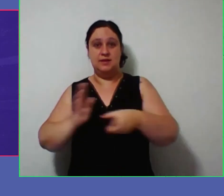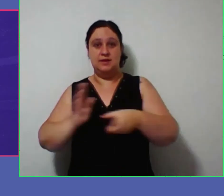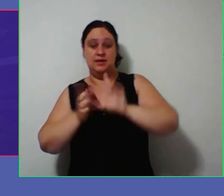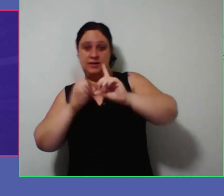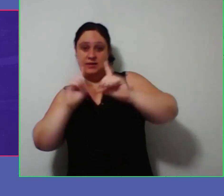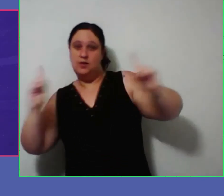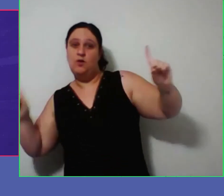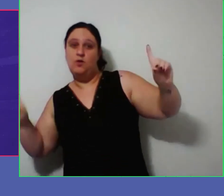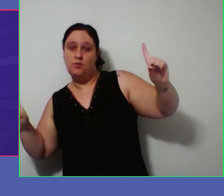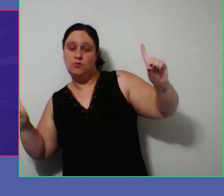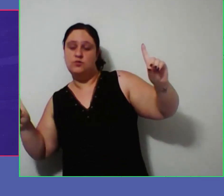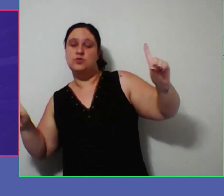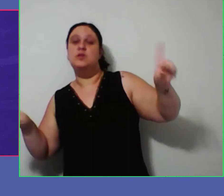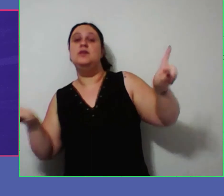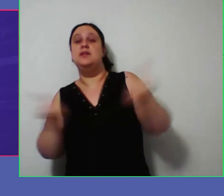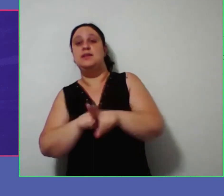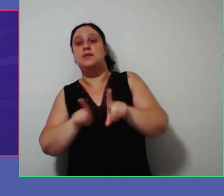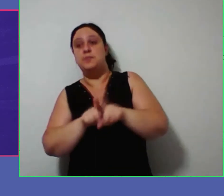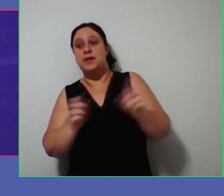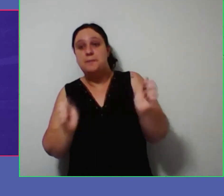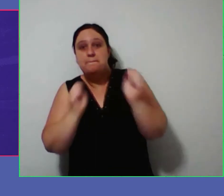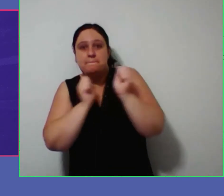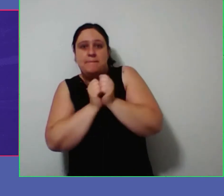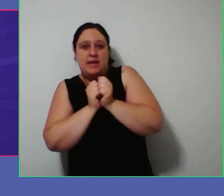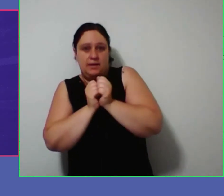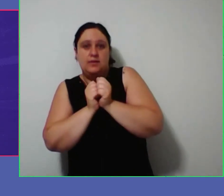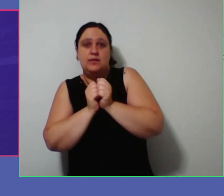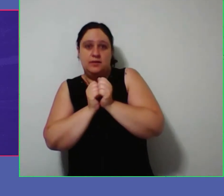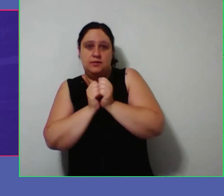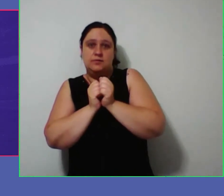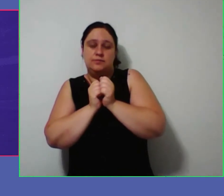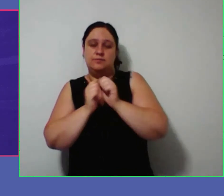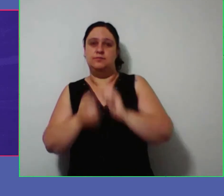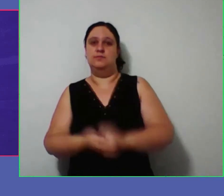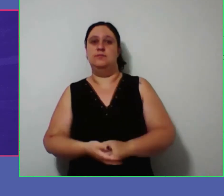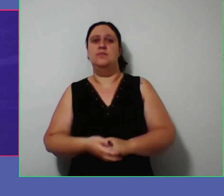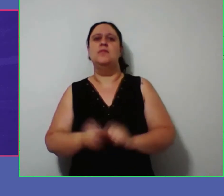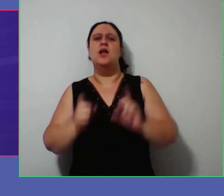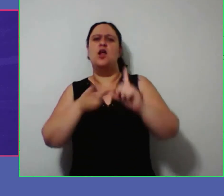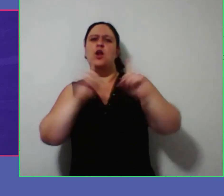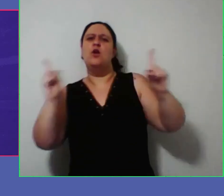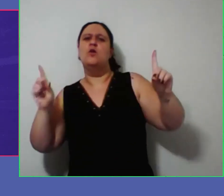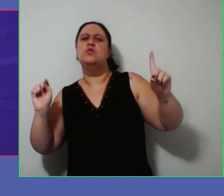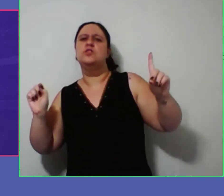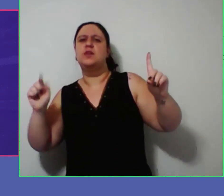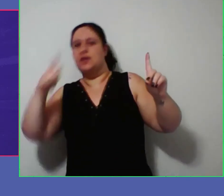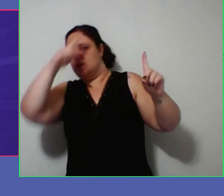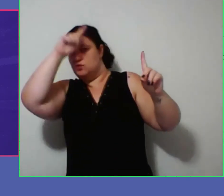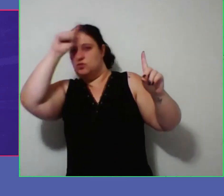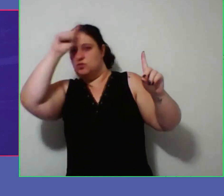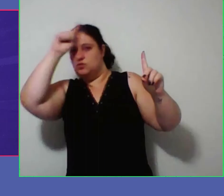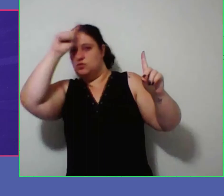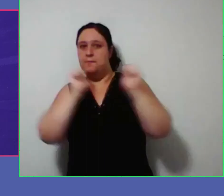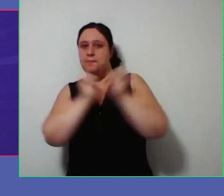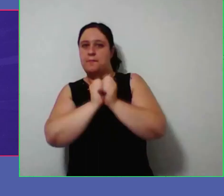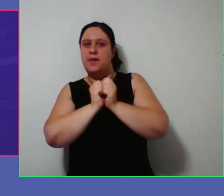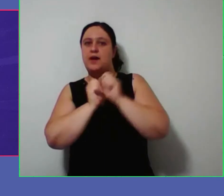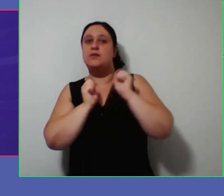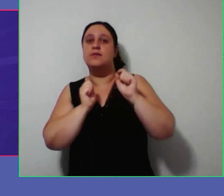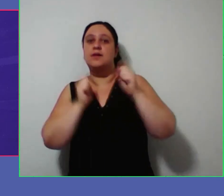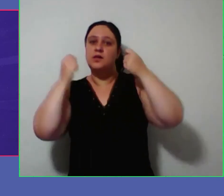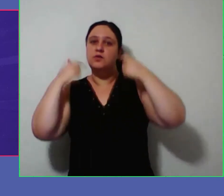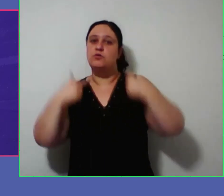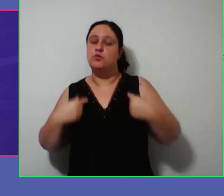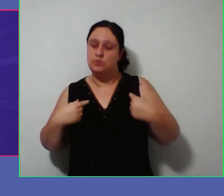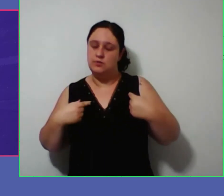estavam perto. Longe, gentios, perto, os judeus. Porque por ele ambos